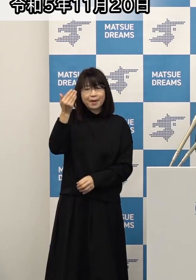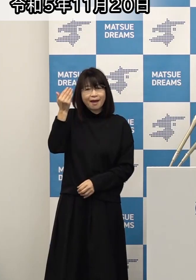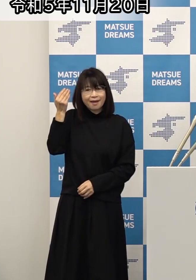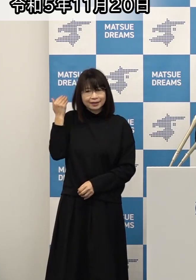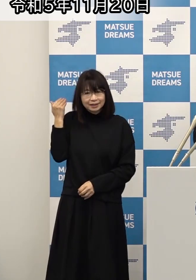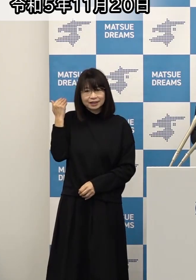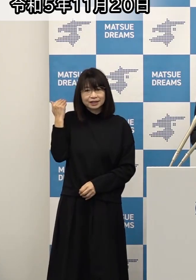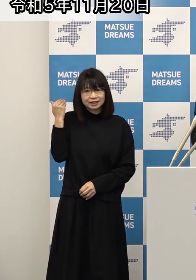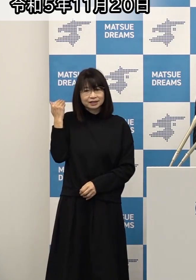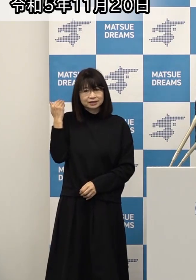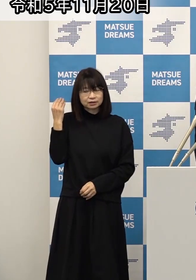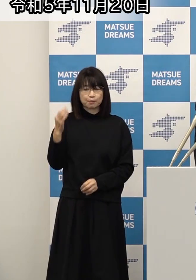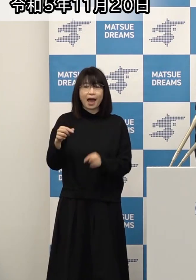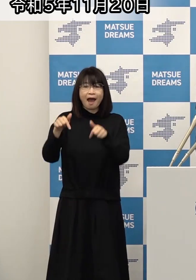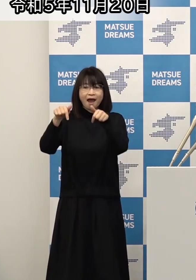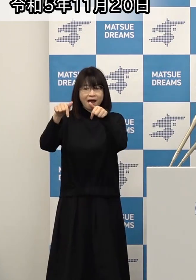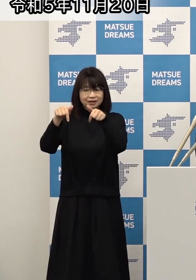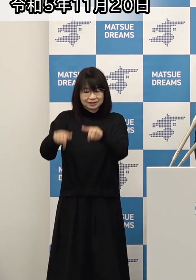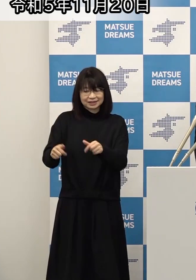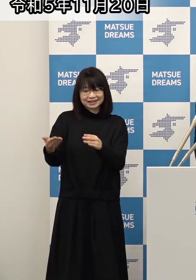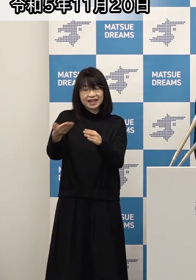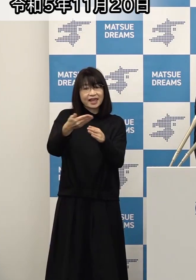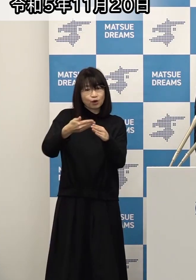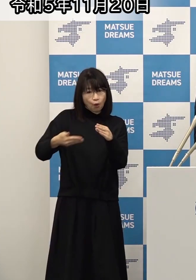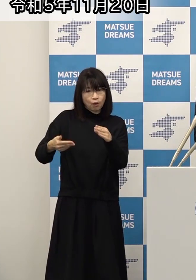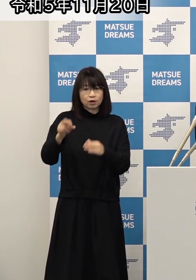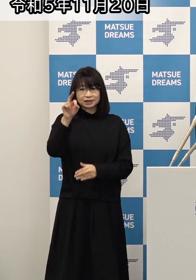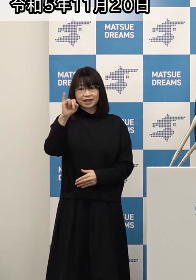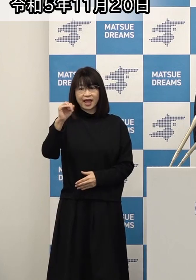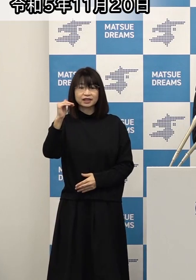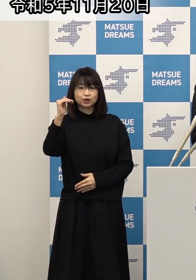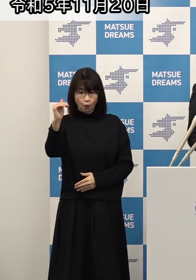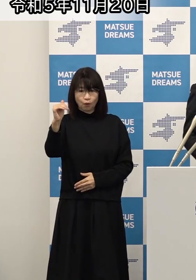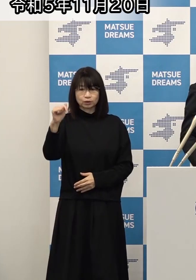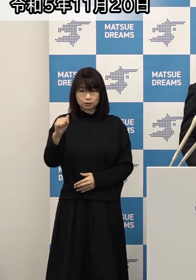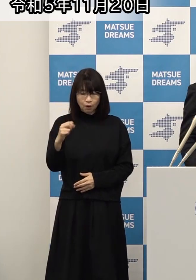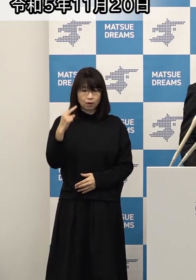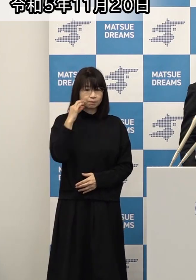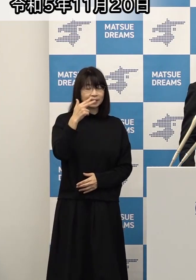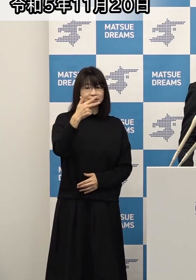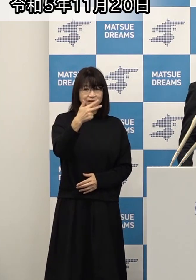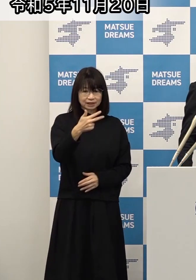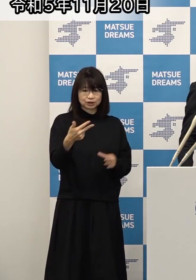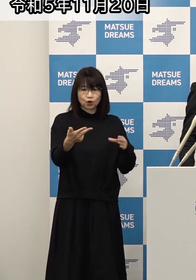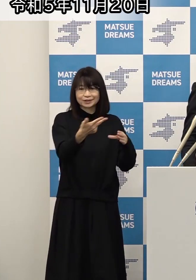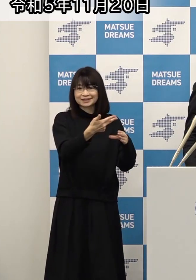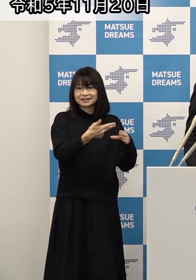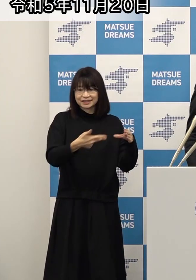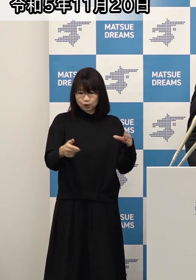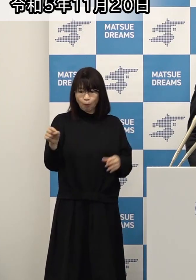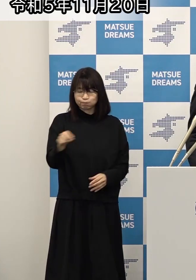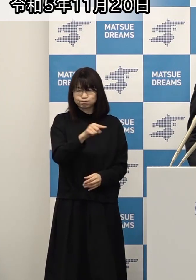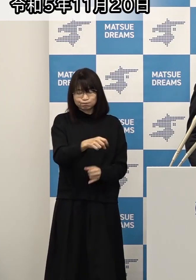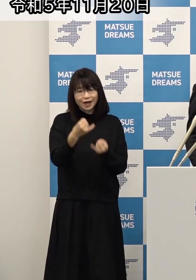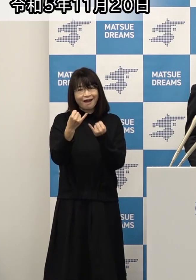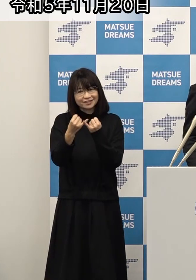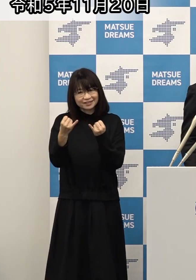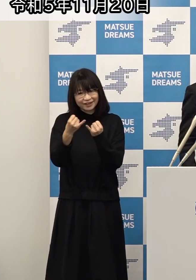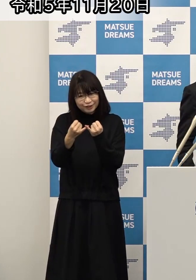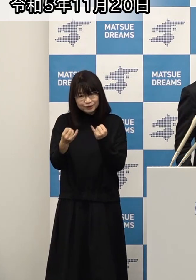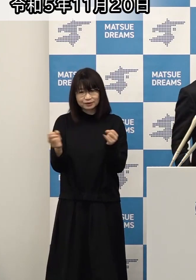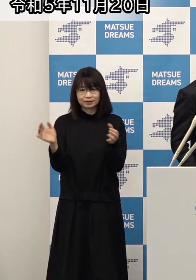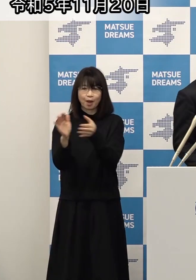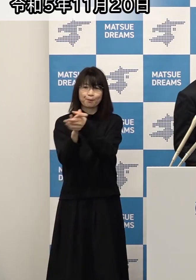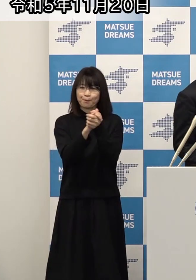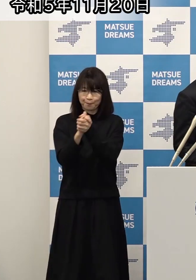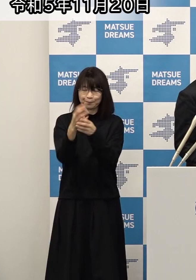という名前の西の湖と書く湖と松江市の宍道湖が似ているというところをきっかけにして友好提携がスタートし